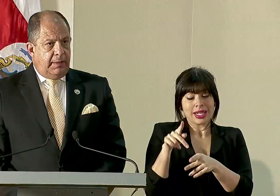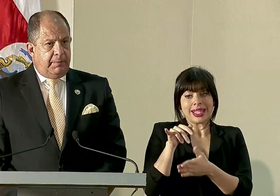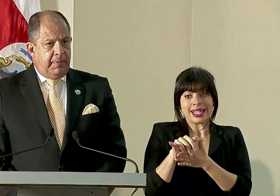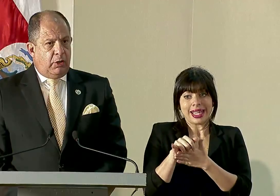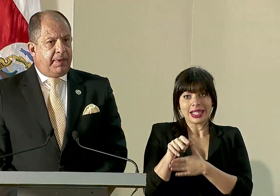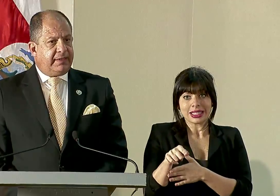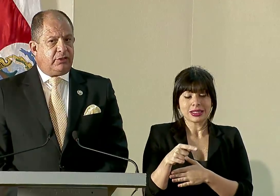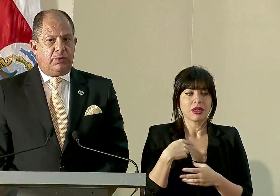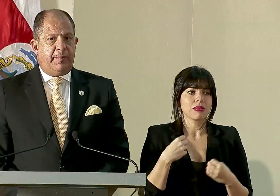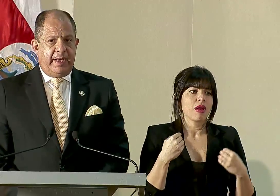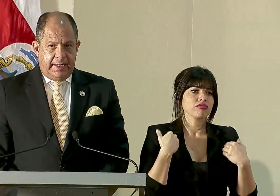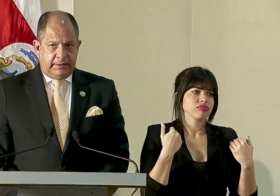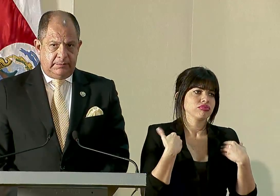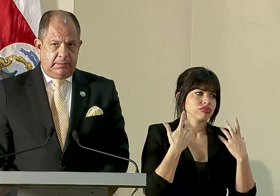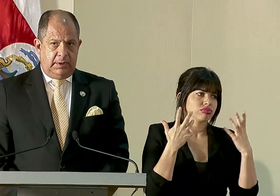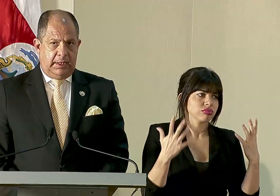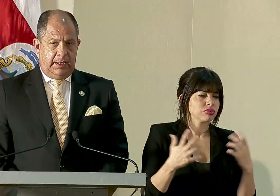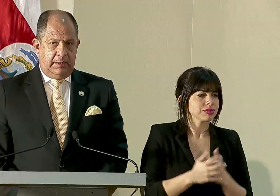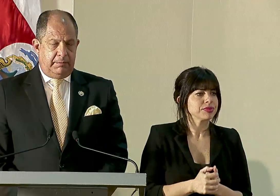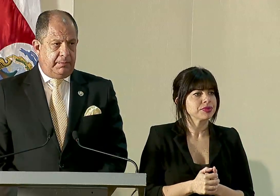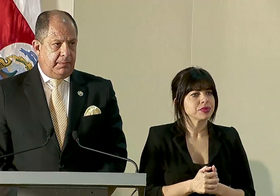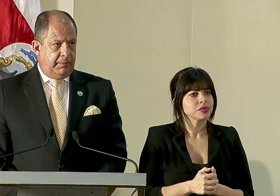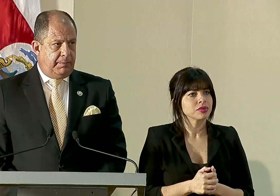eso me complace sobremanera.